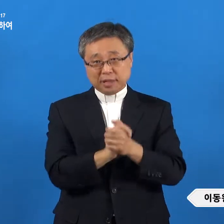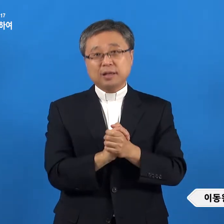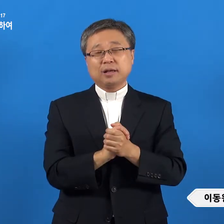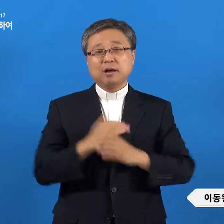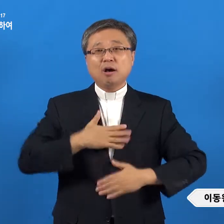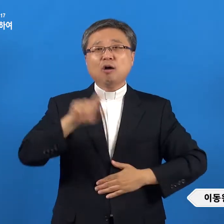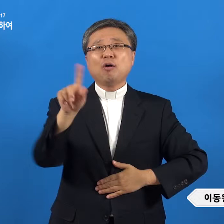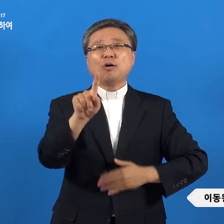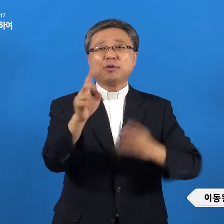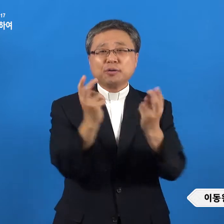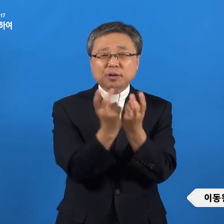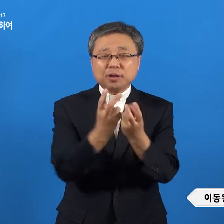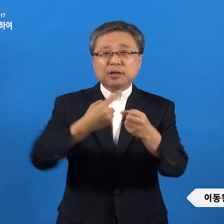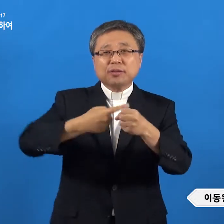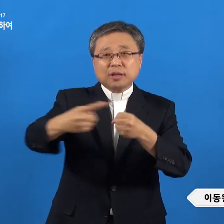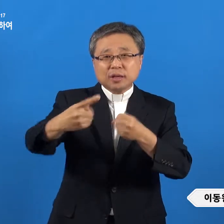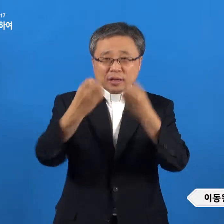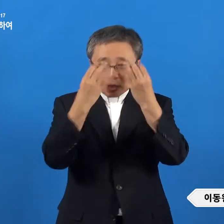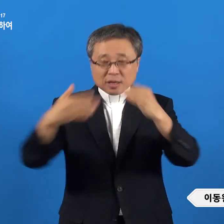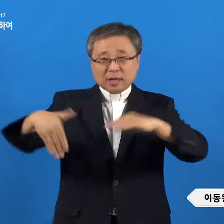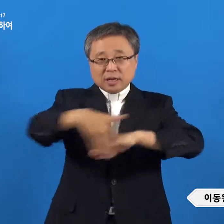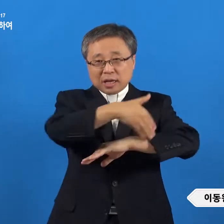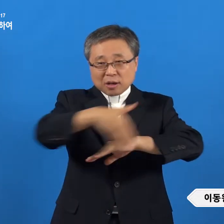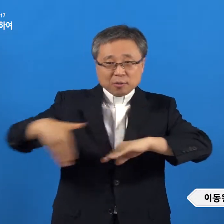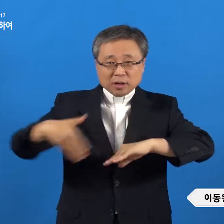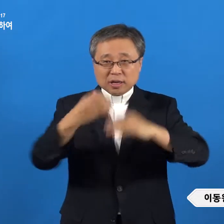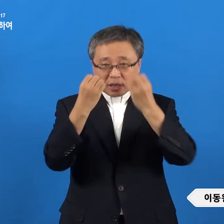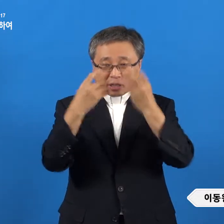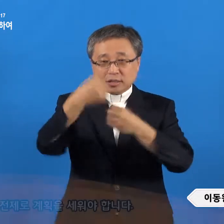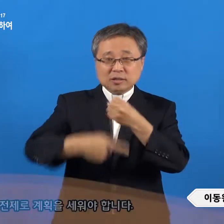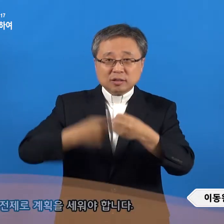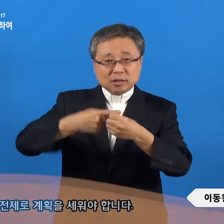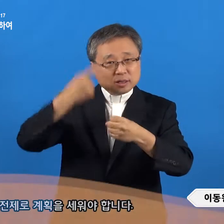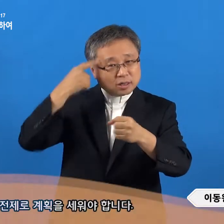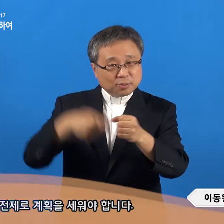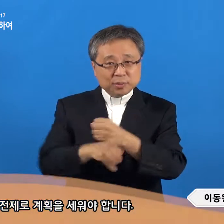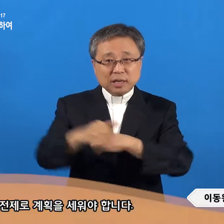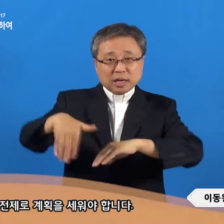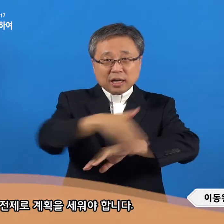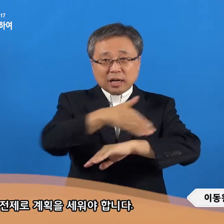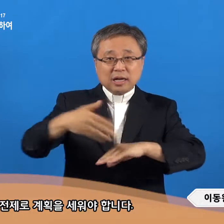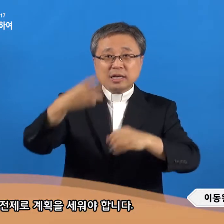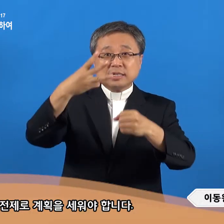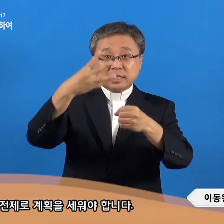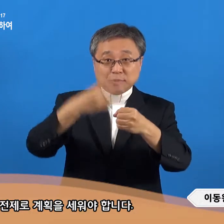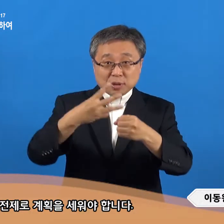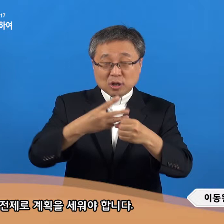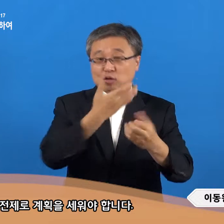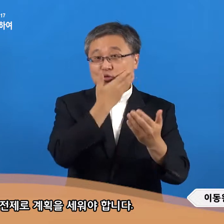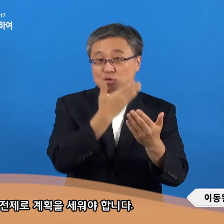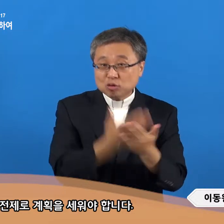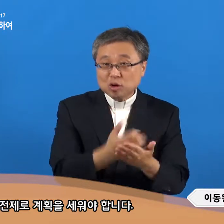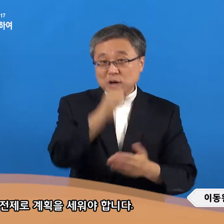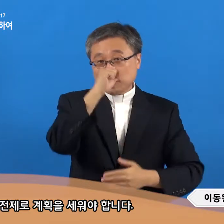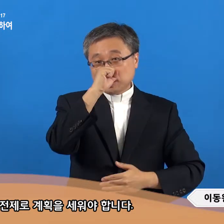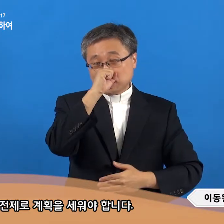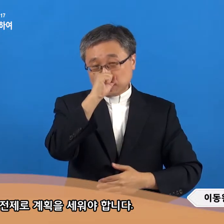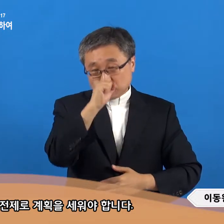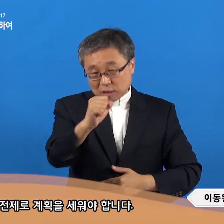어떻게 내년의 계획, 신년을 의미 있게 계획할까요? 세 번째로 중요한 것은 선한 실행 혹은